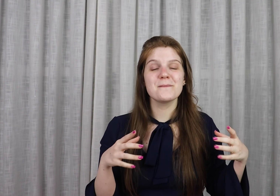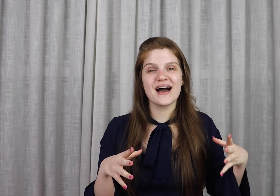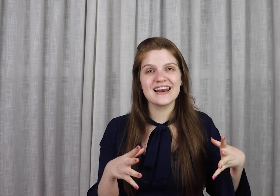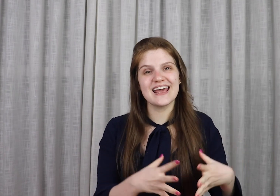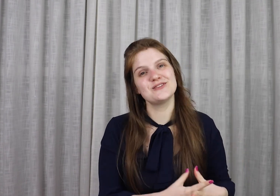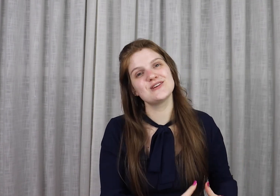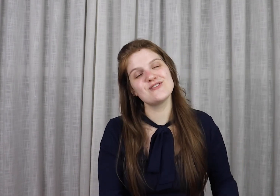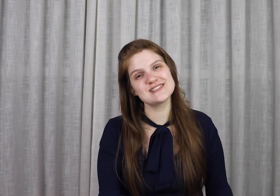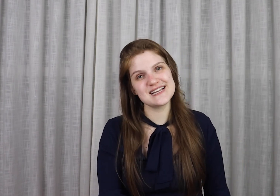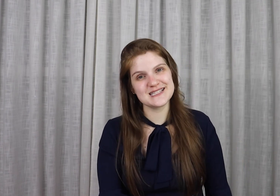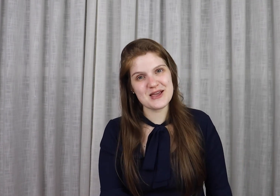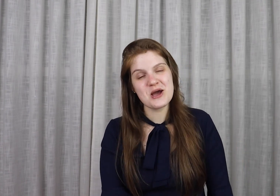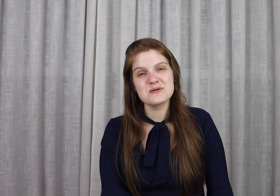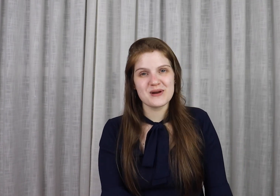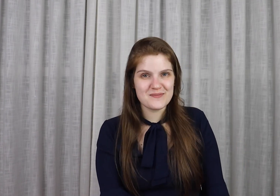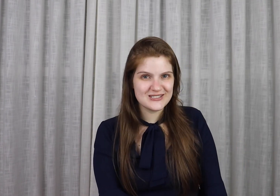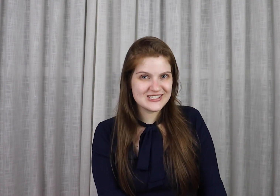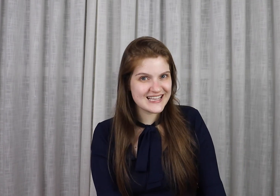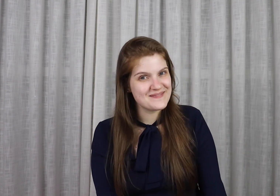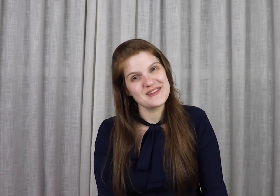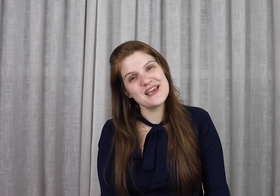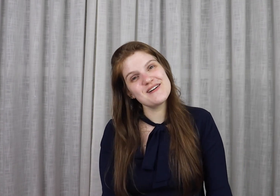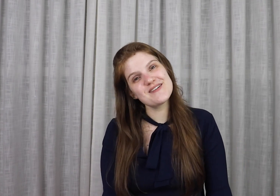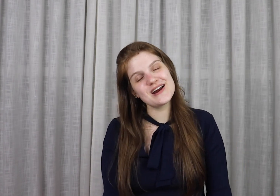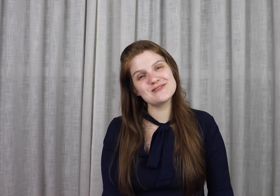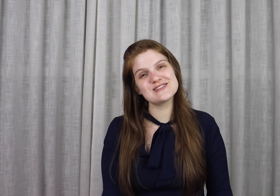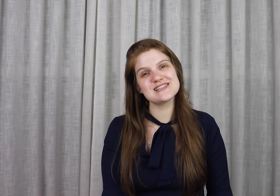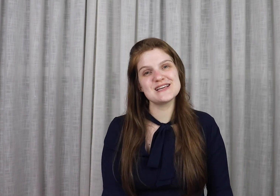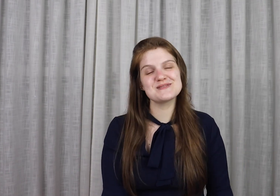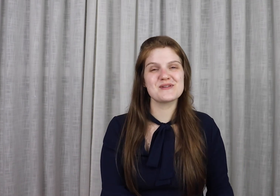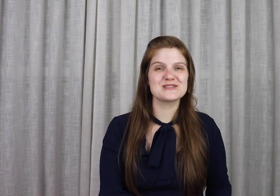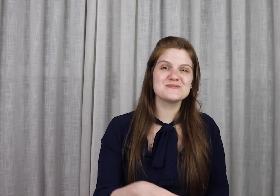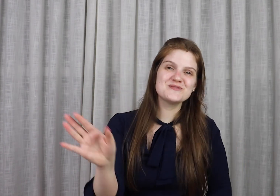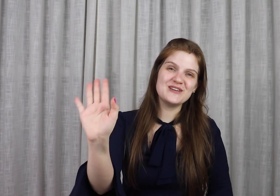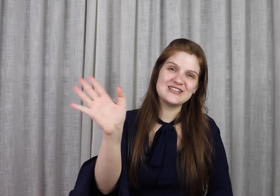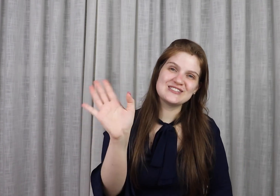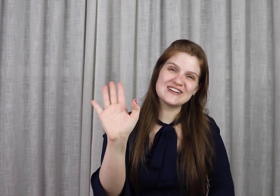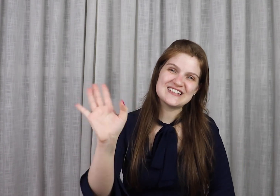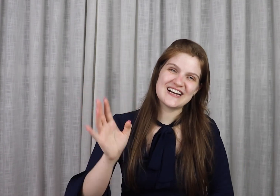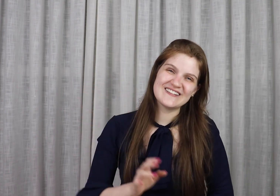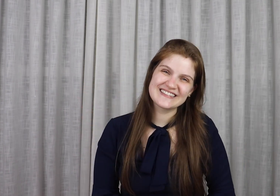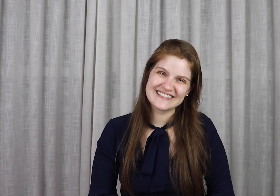amar ler tudo que vocês têm para me dizer. E eu aguardo vocês no próximo vídeo. Tchau, tchau!